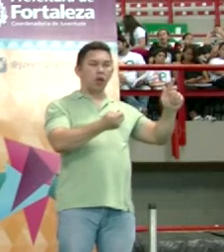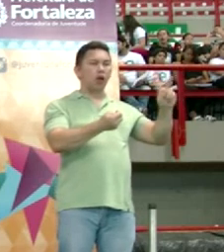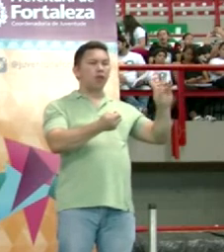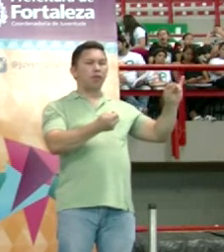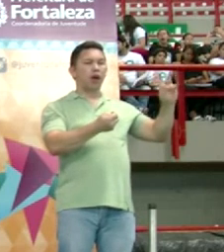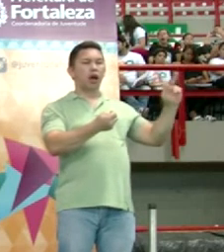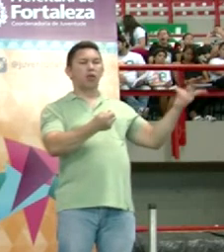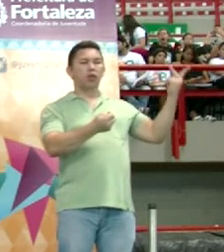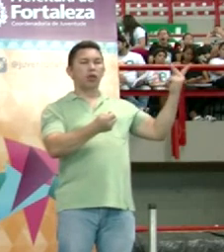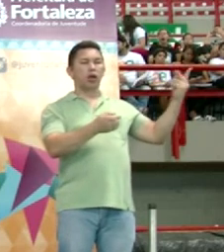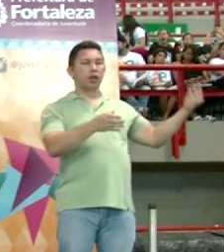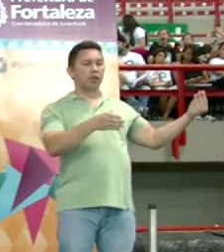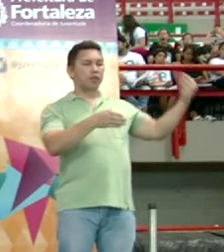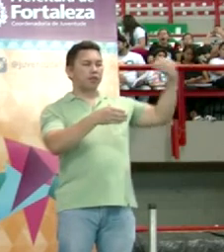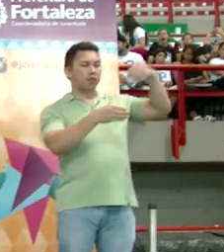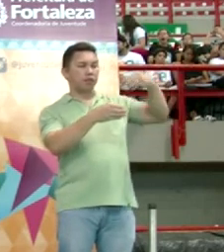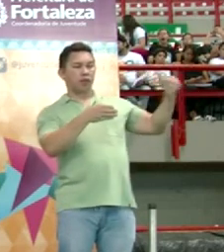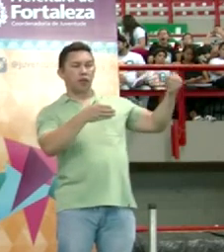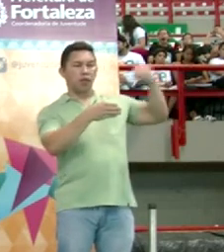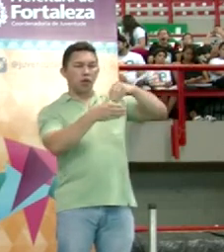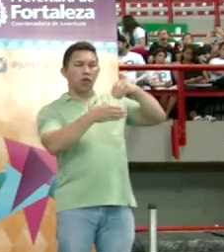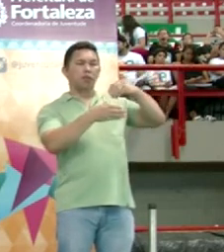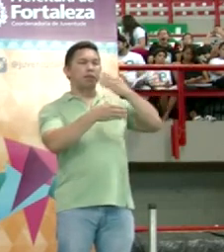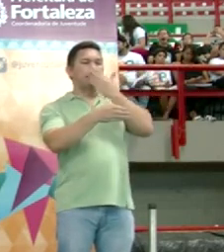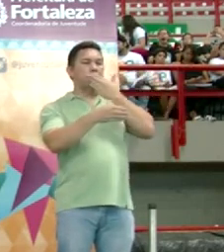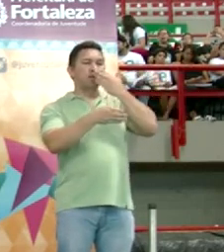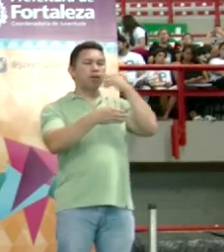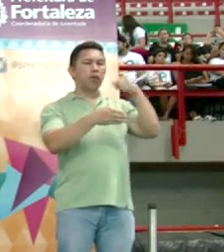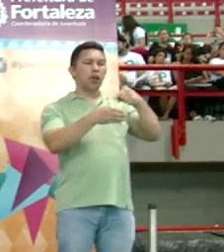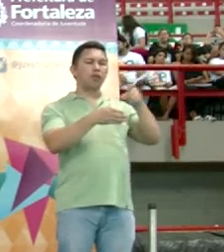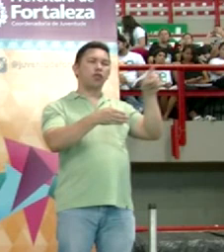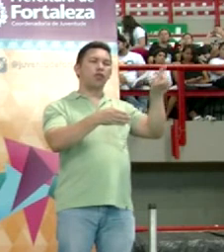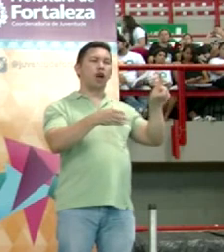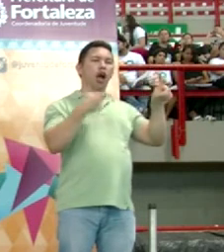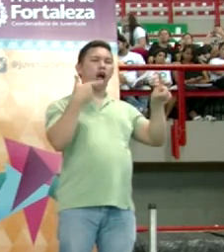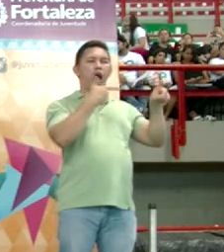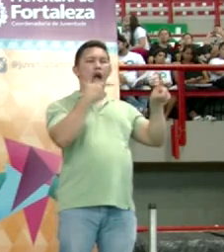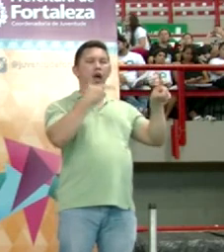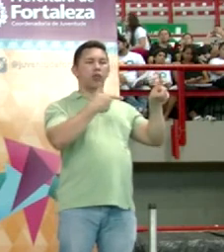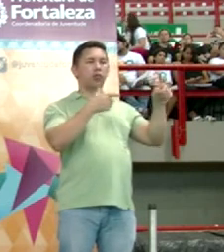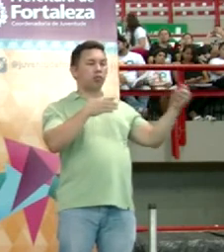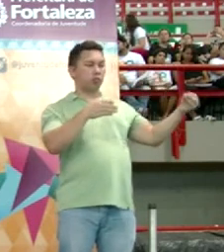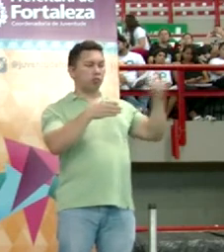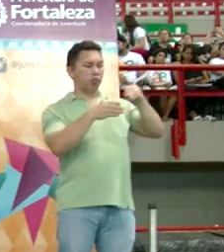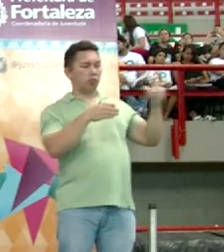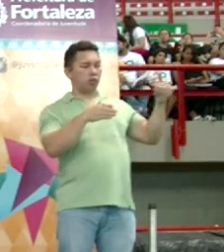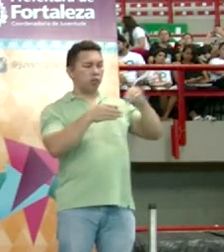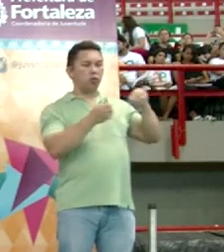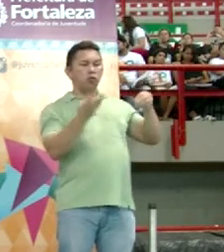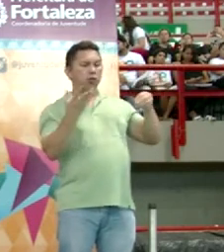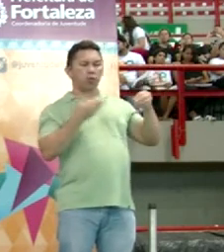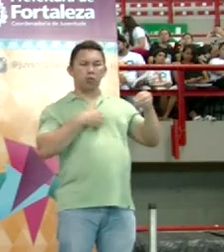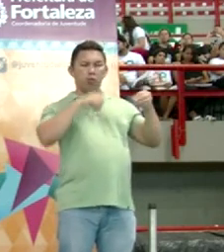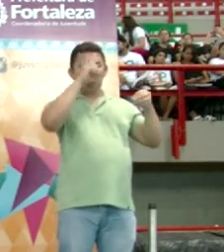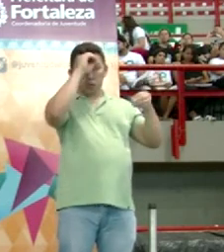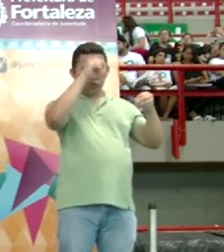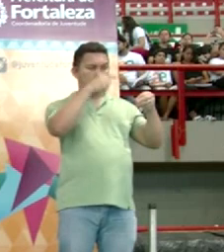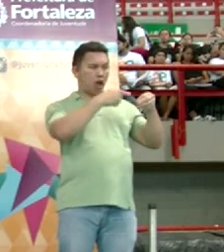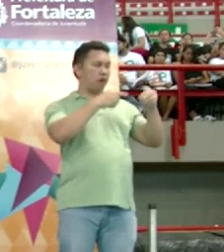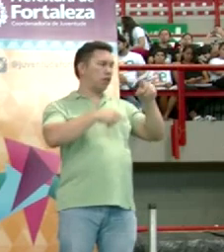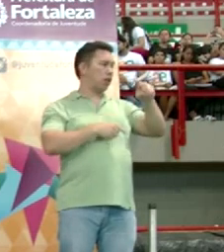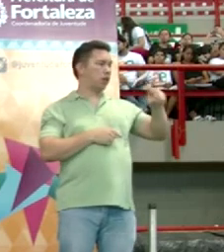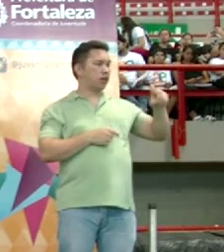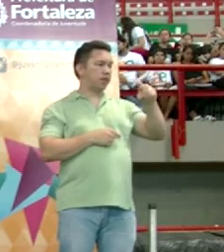vai acontecer? Eu vou acrescentar açúcar. Vou chamar de X a quantidade de açúcar que eu vou colocar.